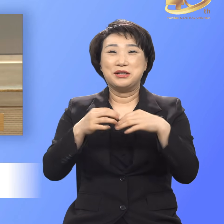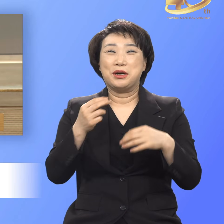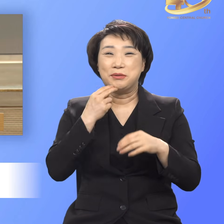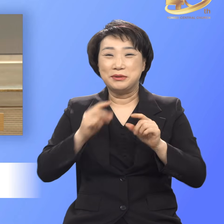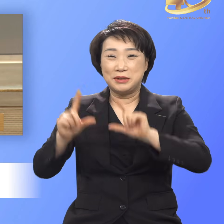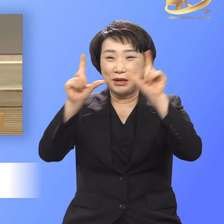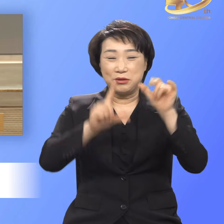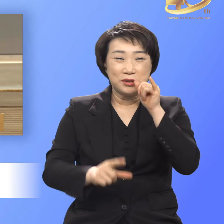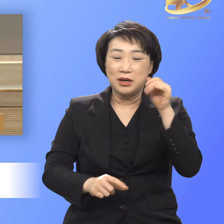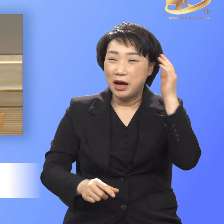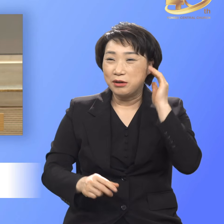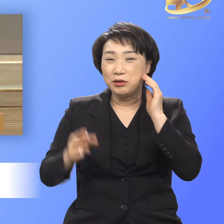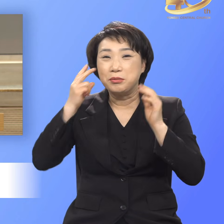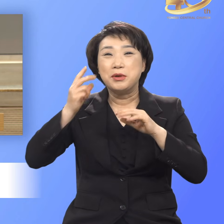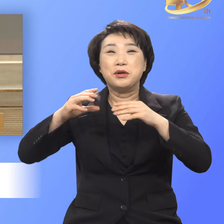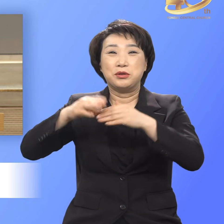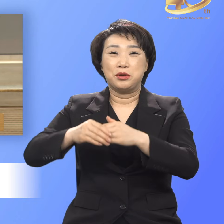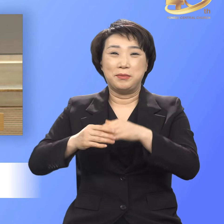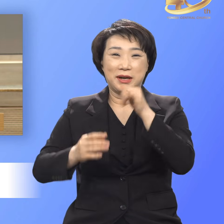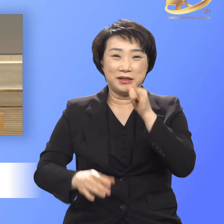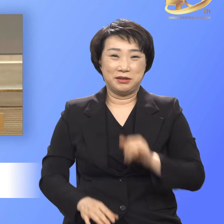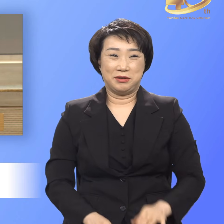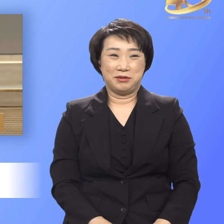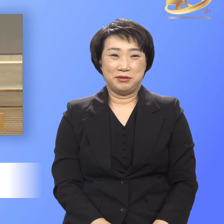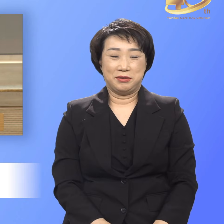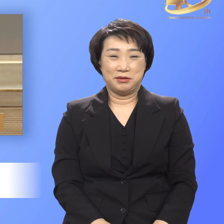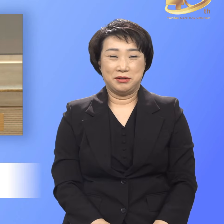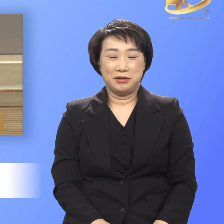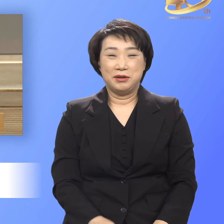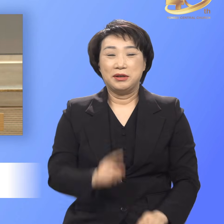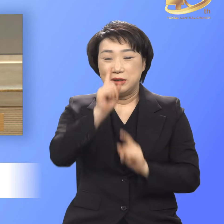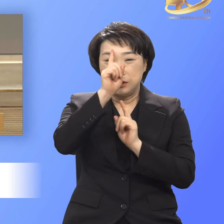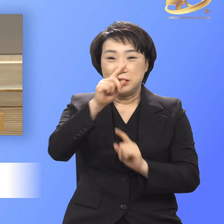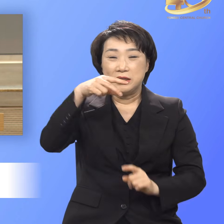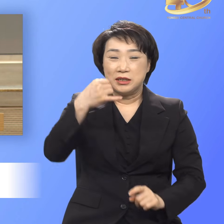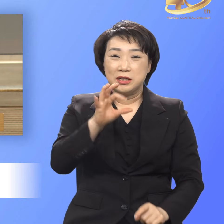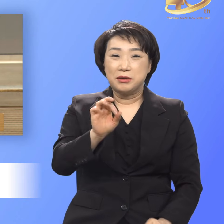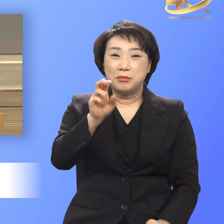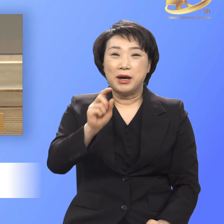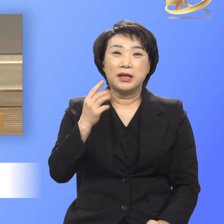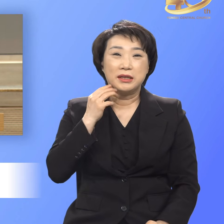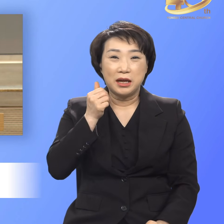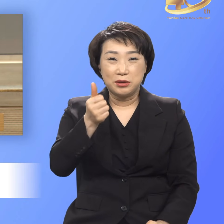한미동맹 때문에. 이해가 됩니까? 또 이승만 대통령이